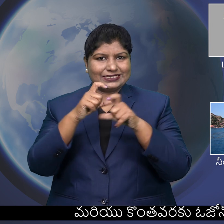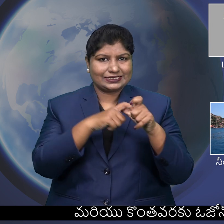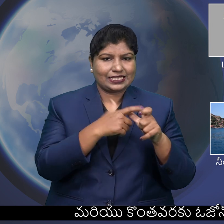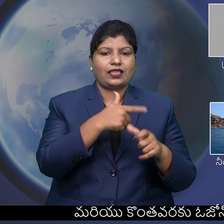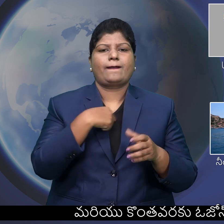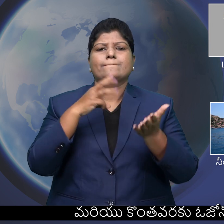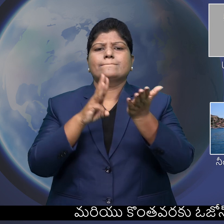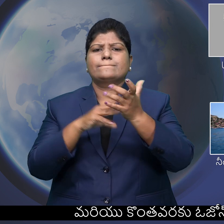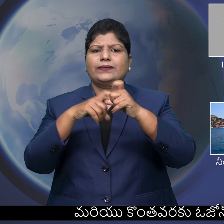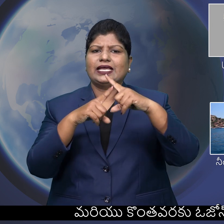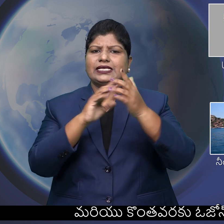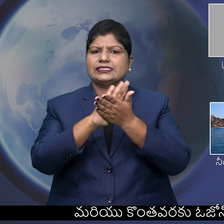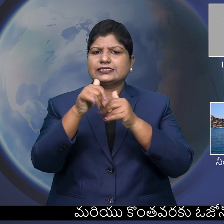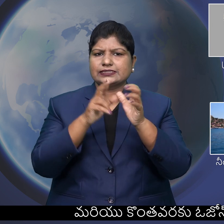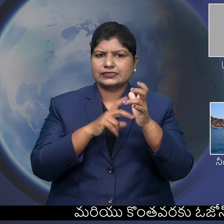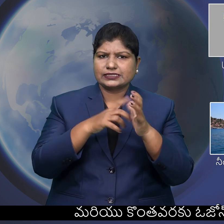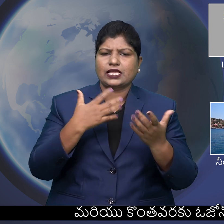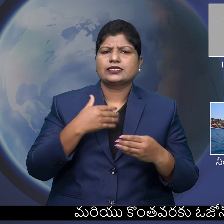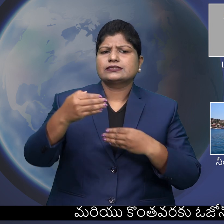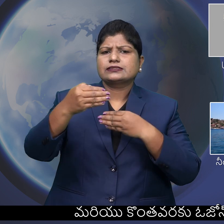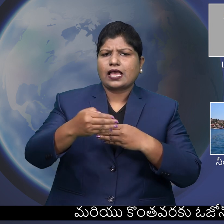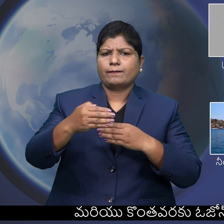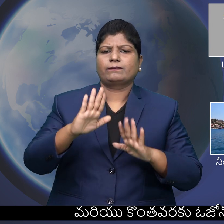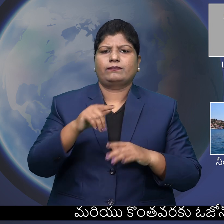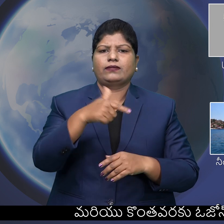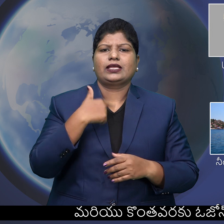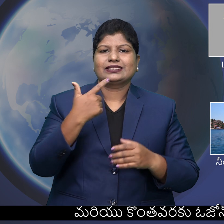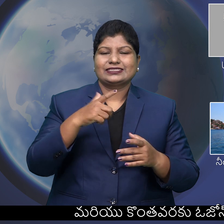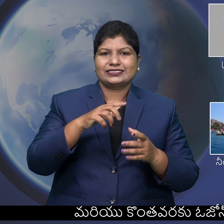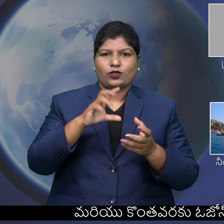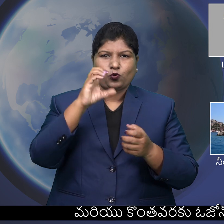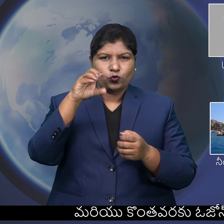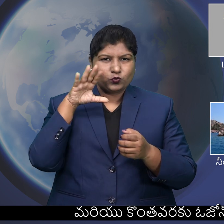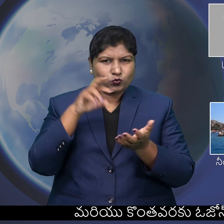మరియు కొంతవరకు ఓజోన్ వాతావరణంలో గ్రీన్ హౌస్ వాయువులు.